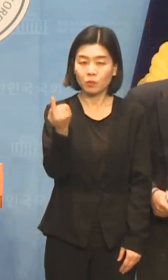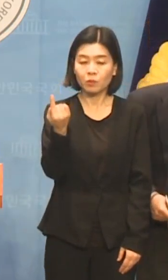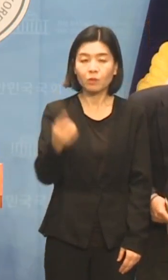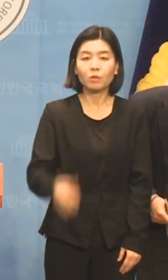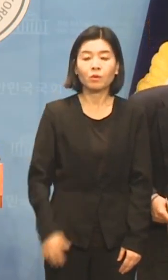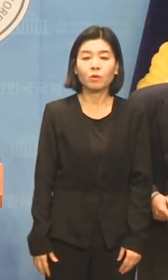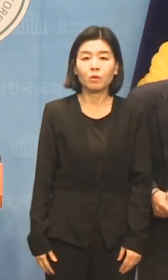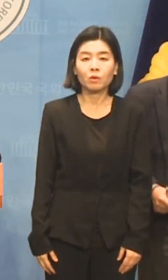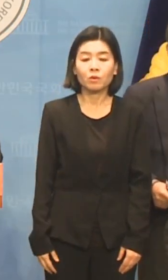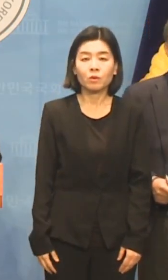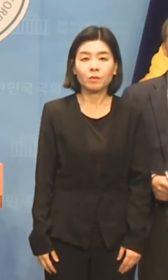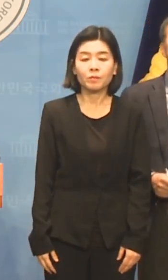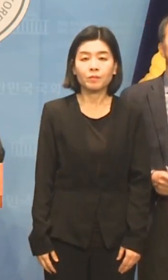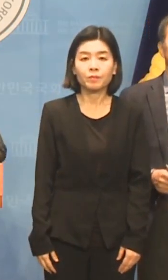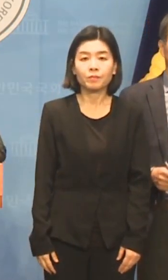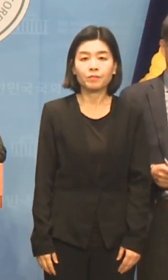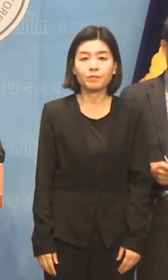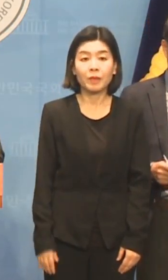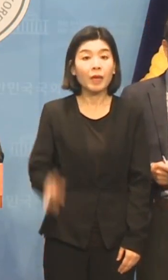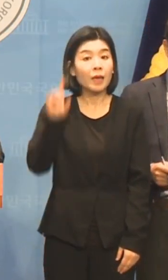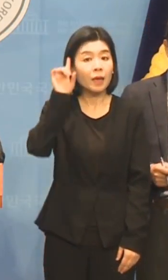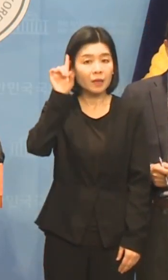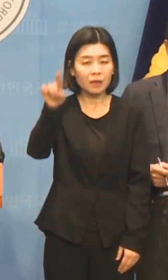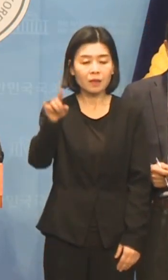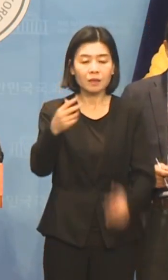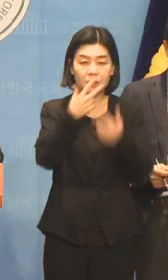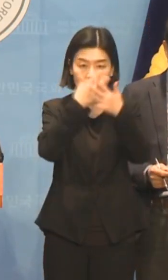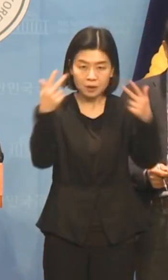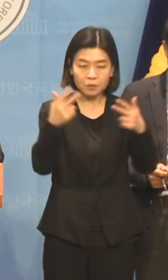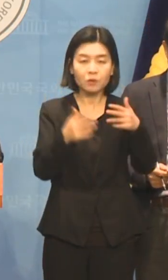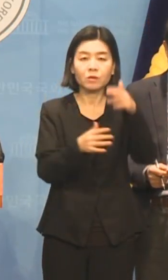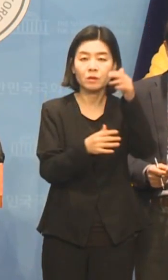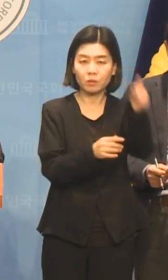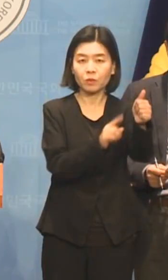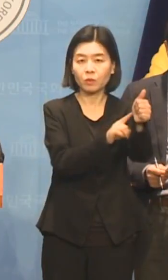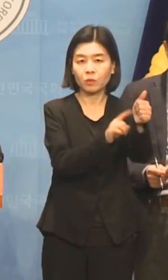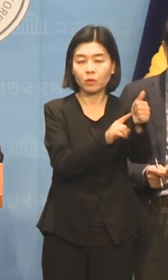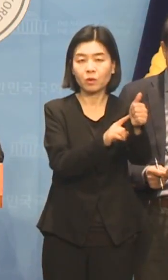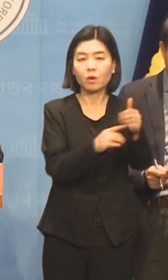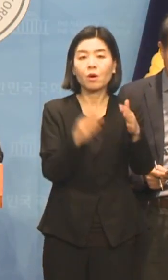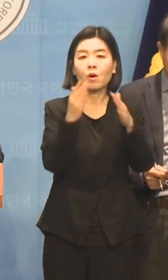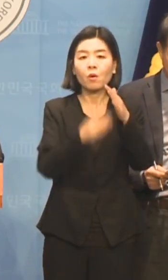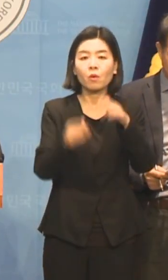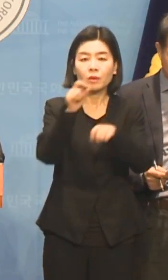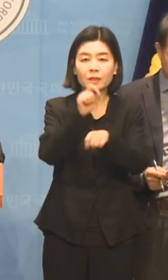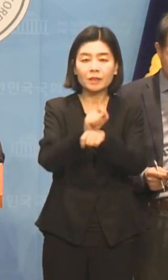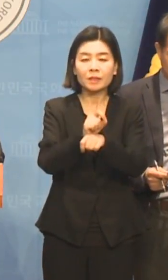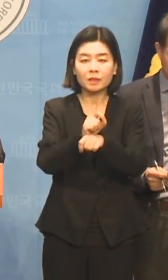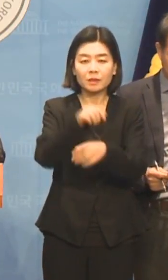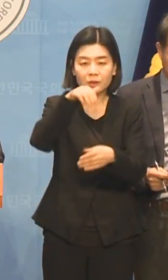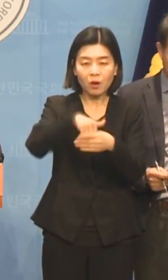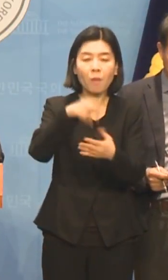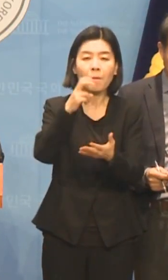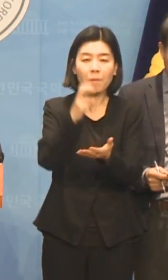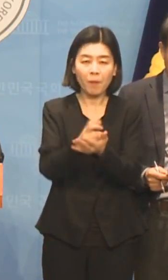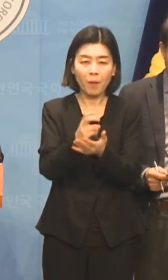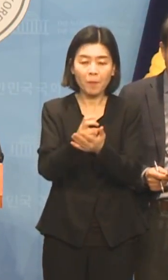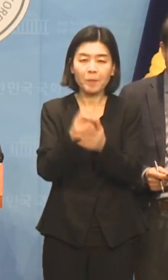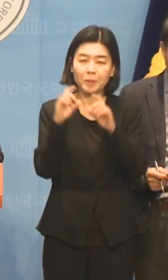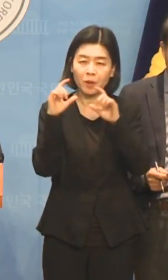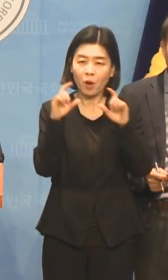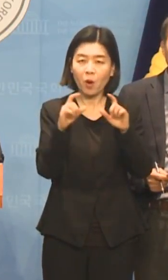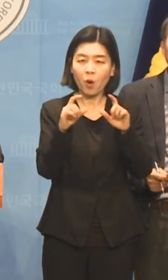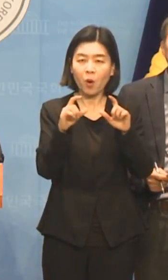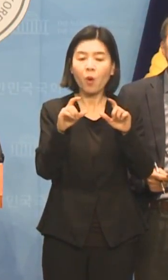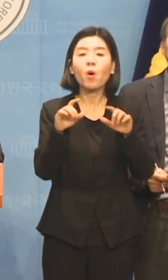위원님이십니다. 내일 이재명 대표 공직선거법 선고일입니다. 이에 관해서